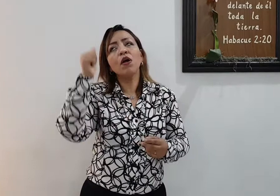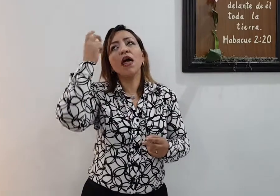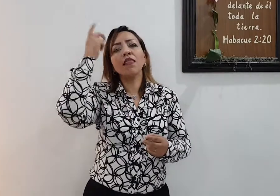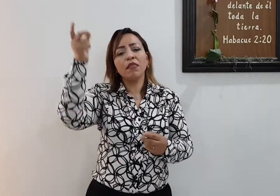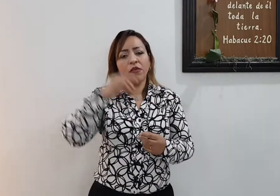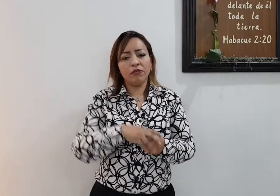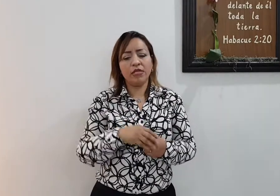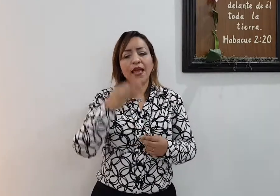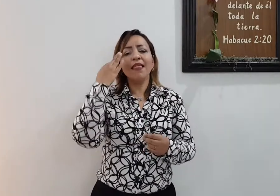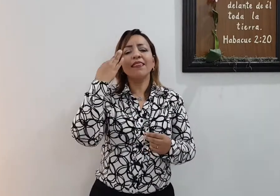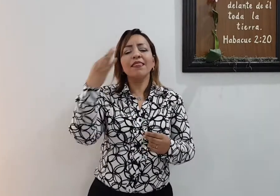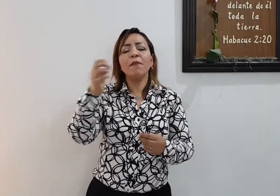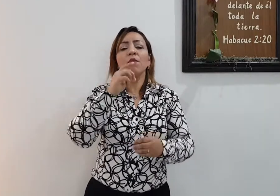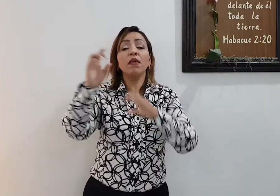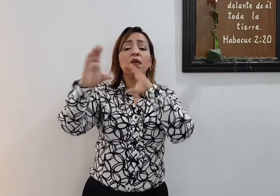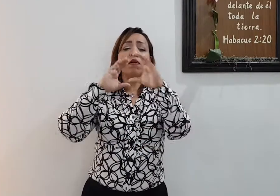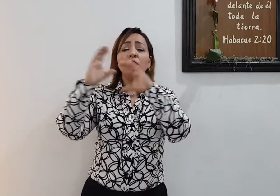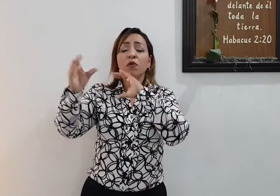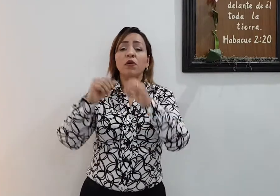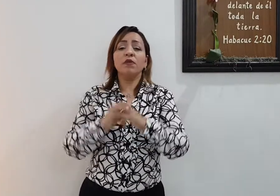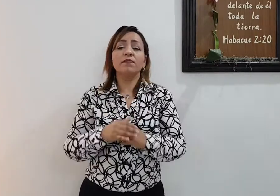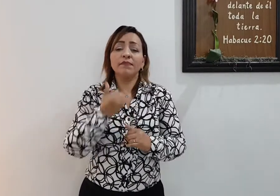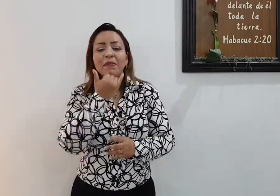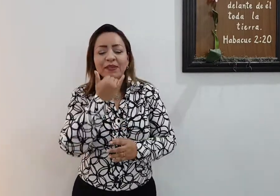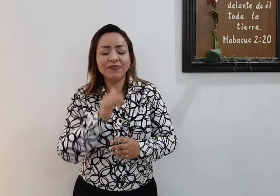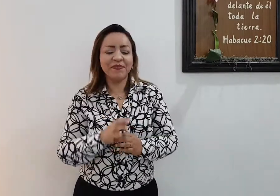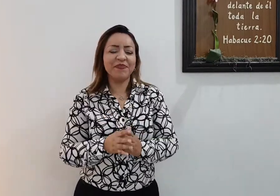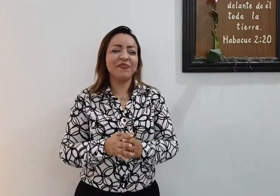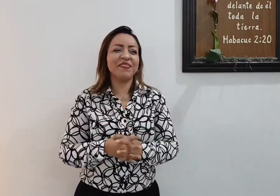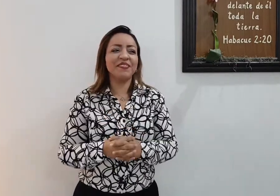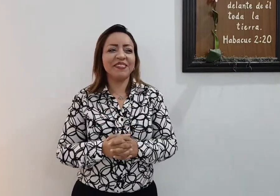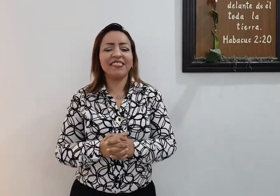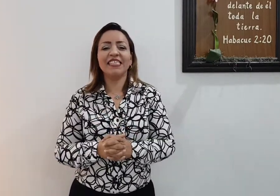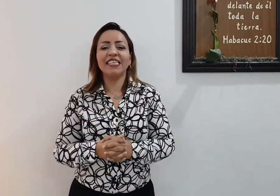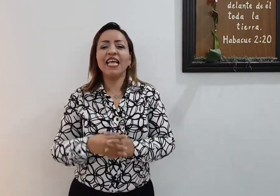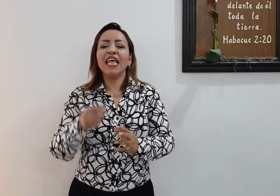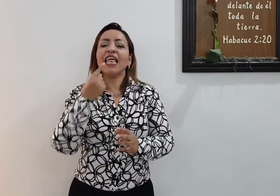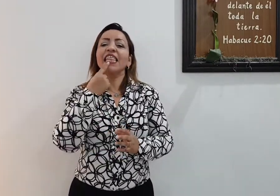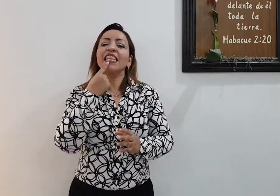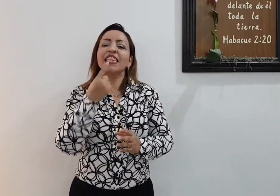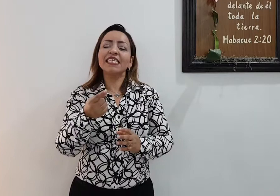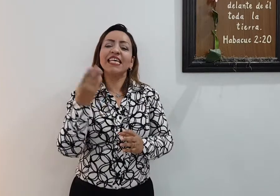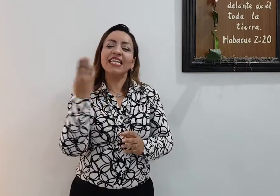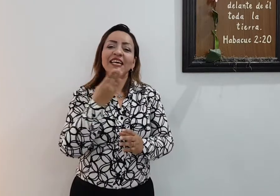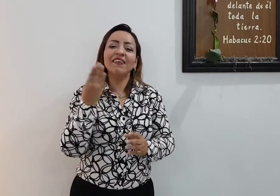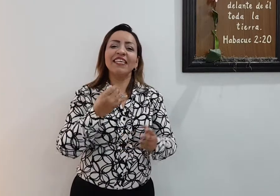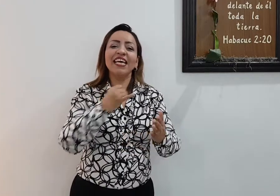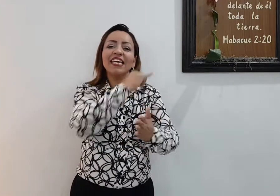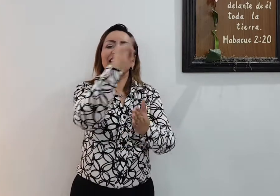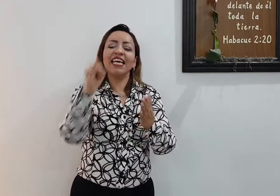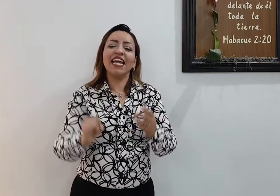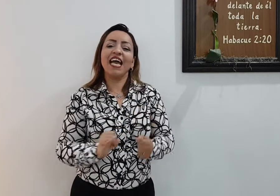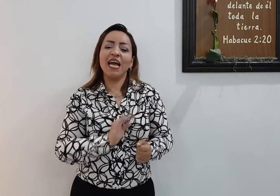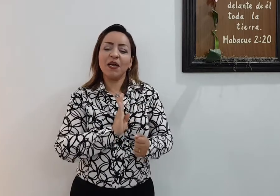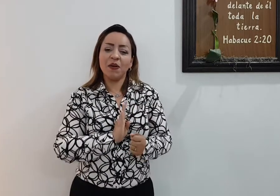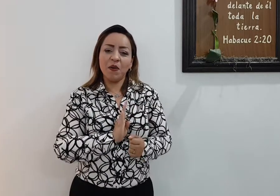comunión con Dios. Voy a ejemplificarle esto. La Biblia que luchó con un ángel porque su petición era: no